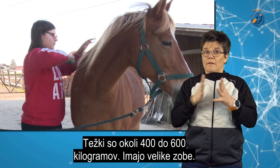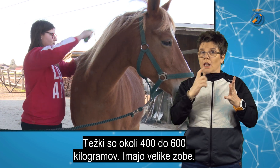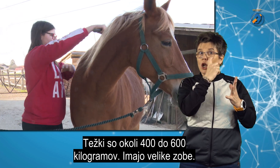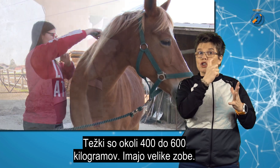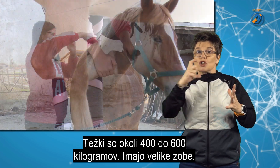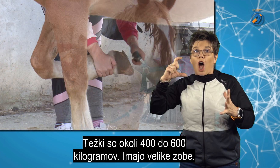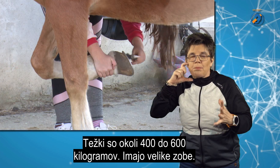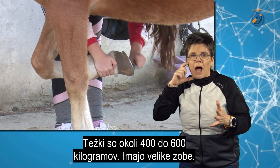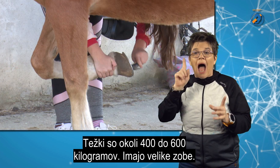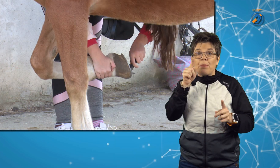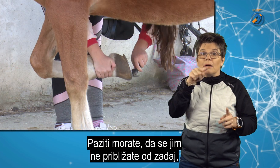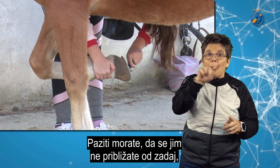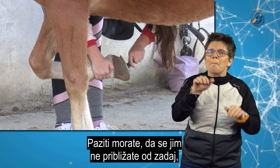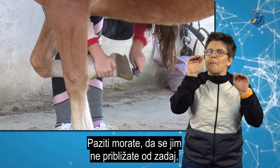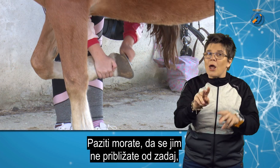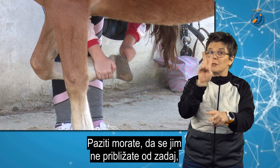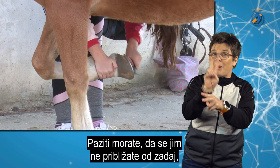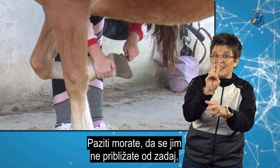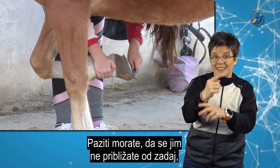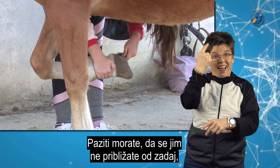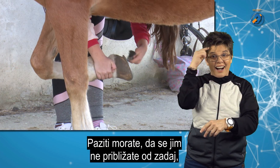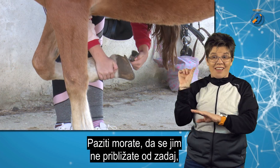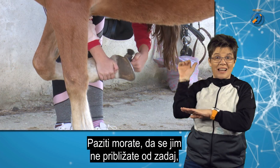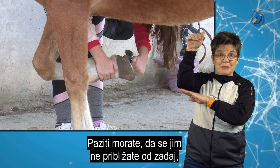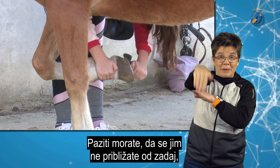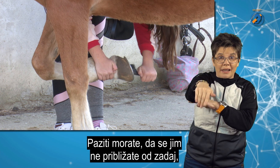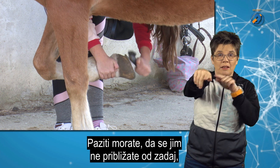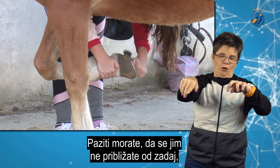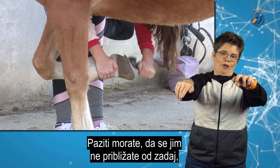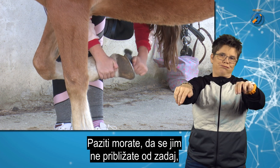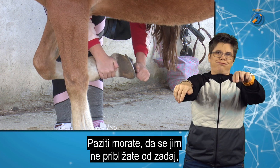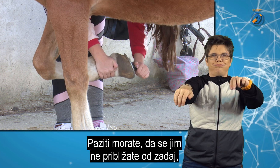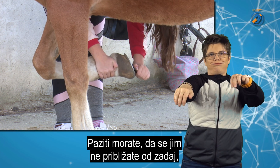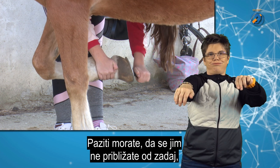Imajo velike zobe, paziti morate, da se jim ne približate od zadaj.